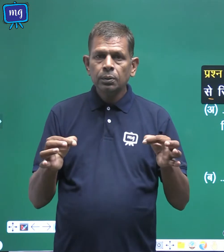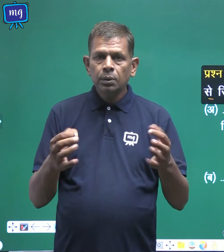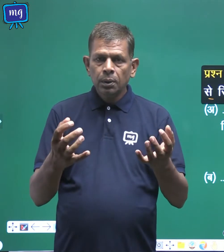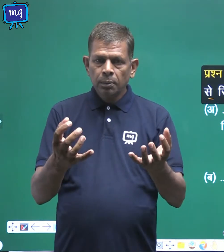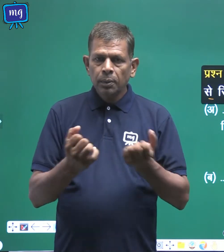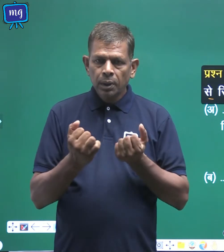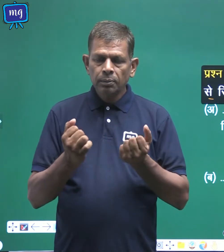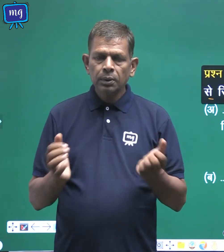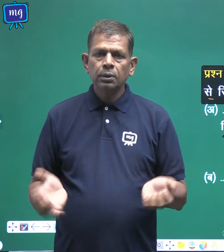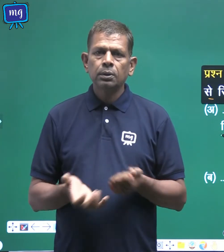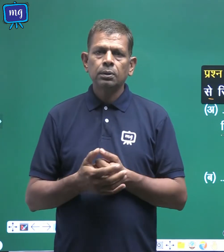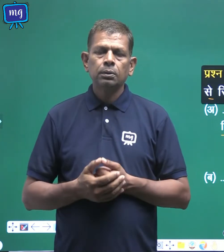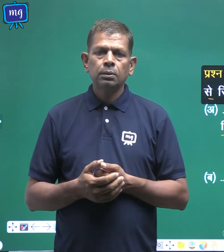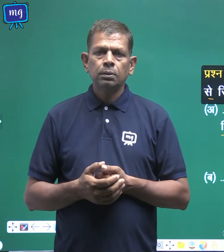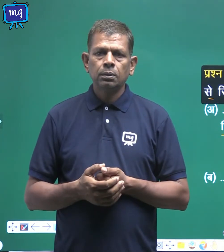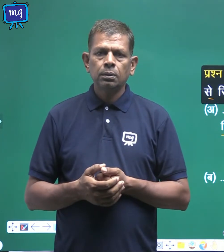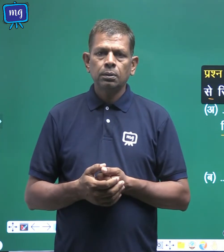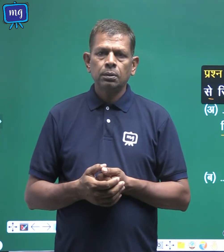प्राप्त किए जाते हैं।